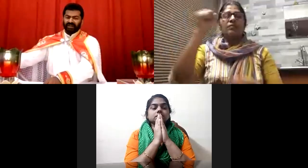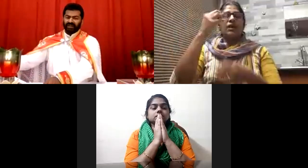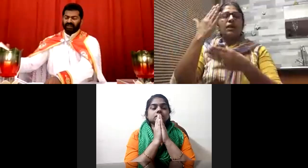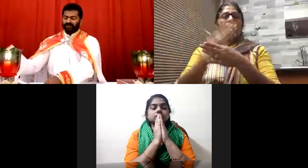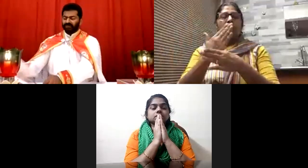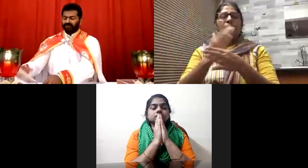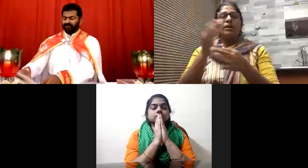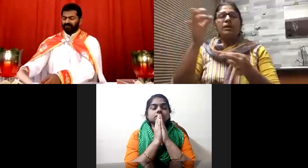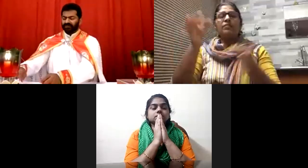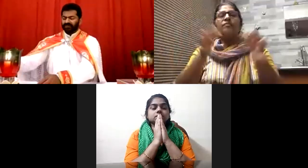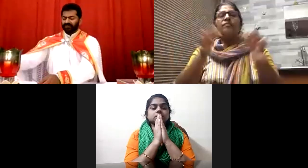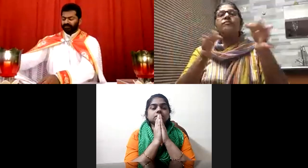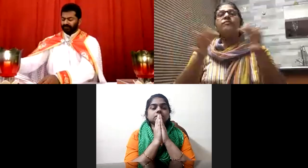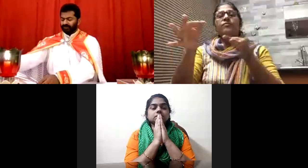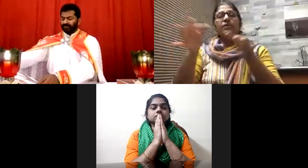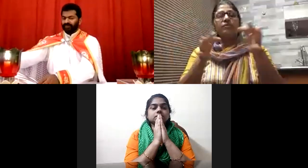വിവരിക്കും.